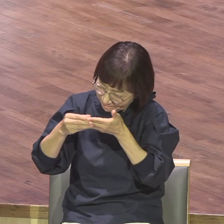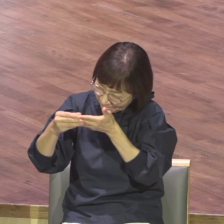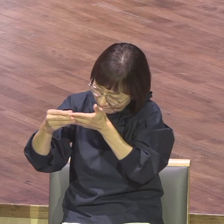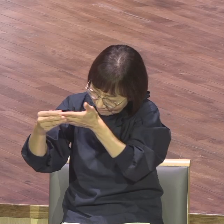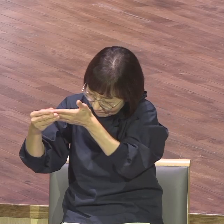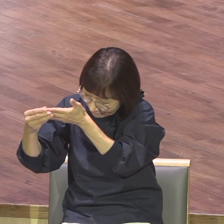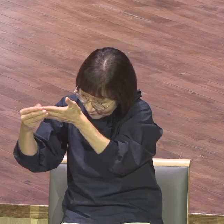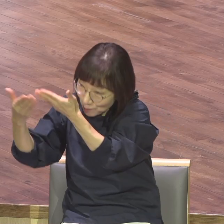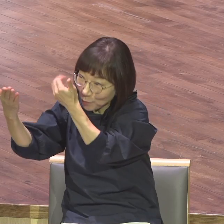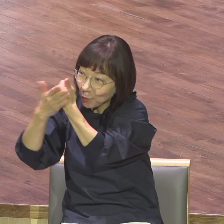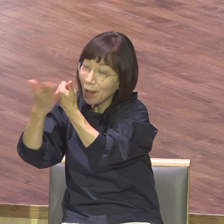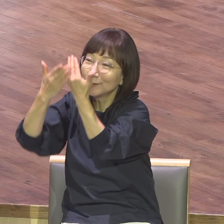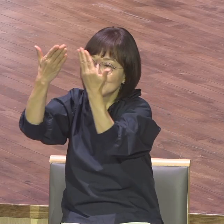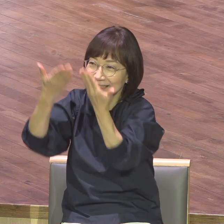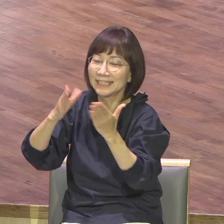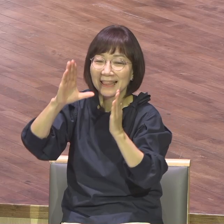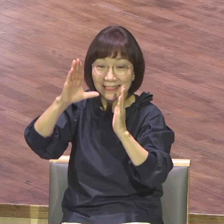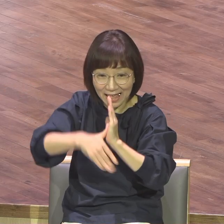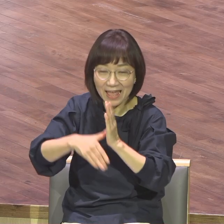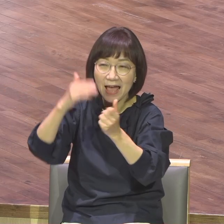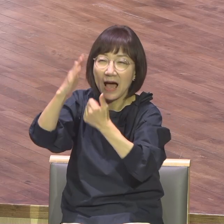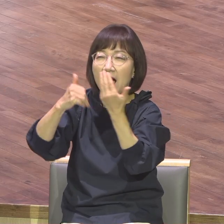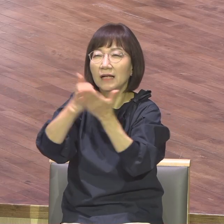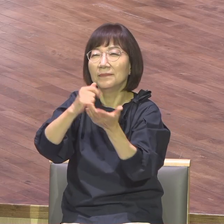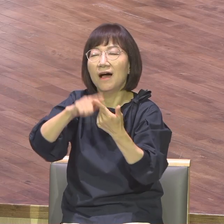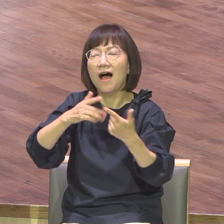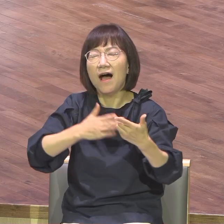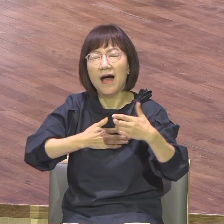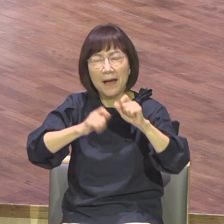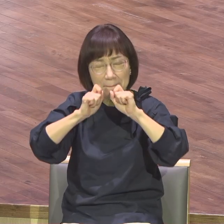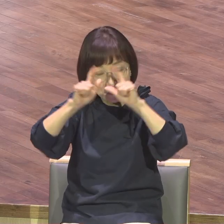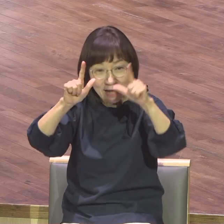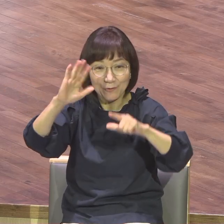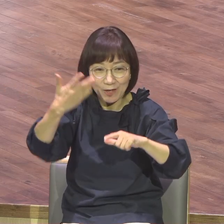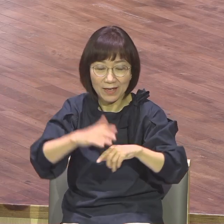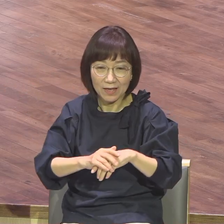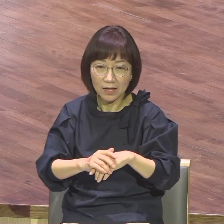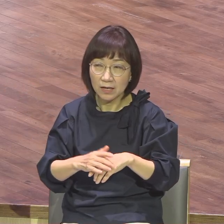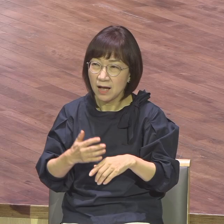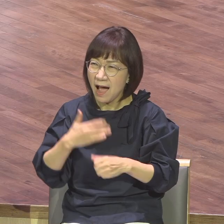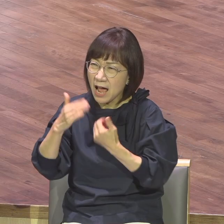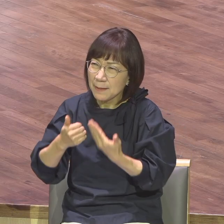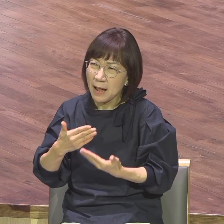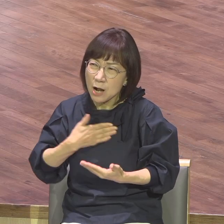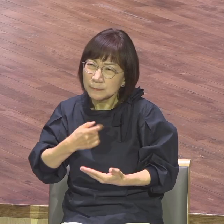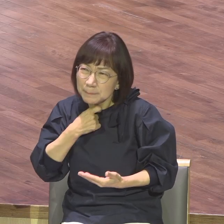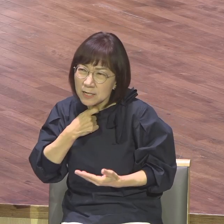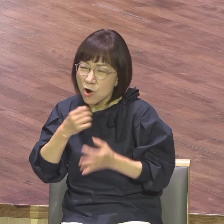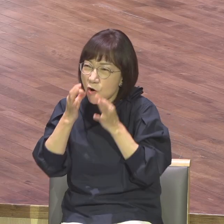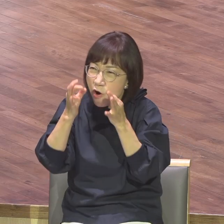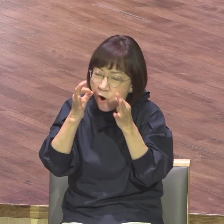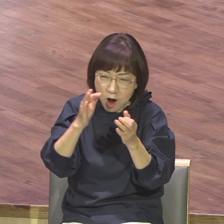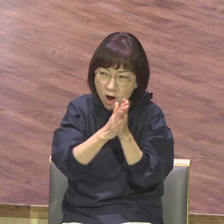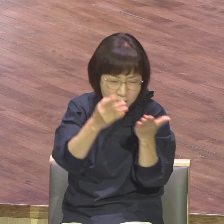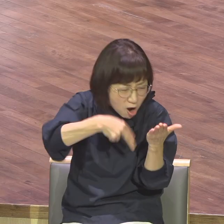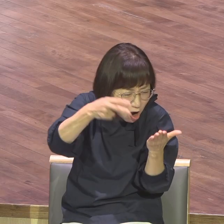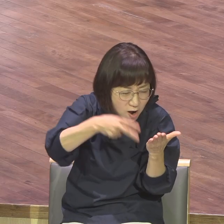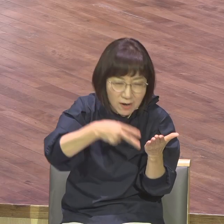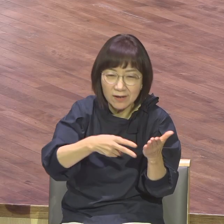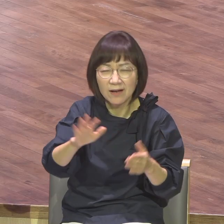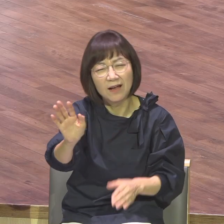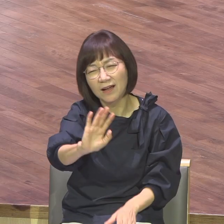하나님을 깊이 알아갈 수 있어요. 아무리 노력한다고 되는 거 아니요. 성경 많이 읽는다고 되는 거